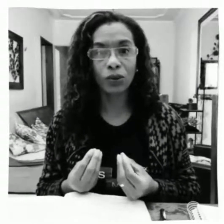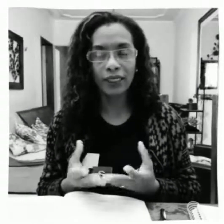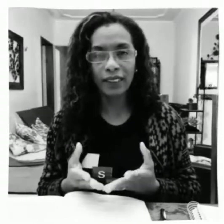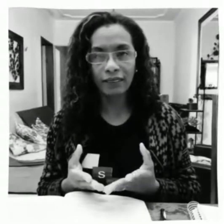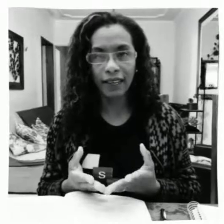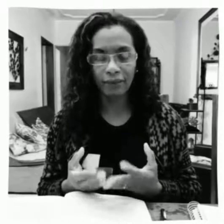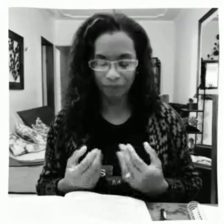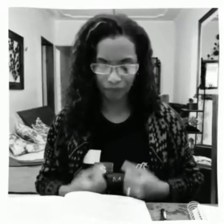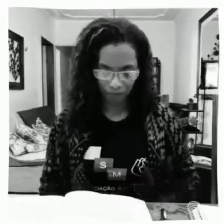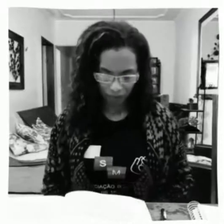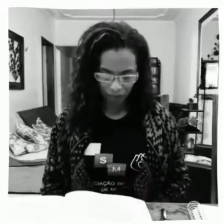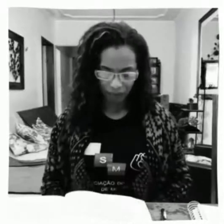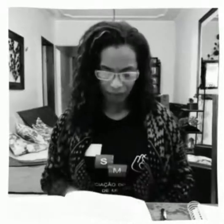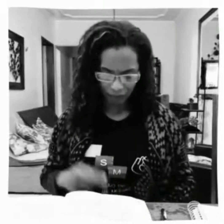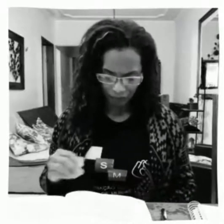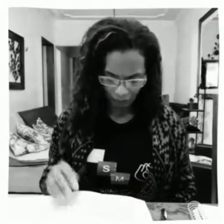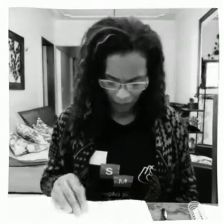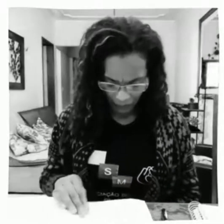se orientar.